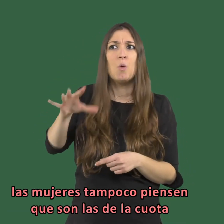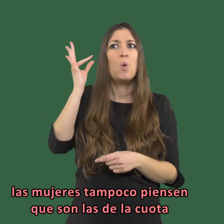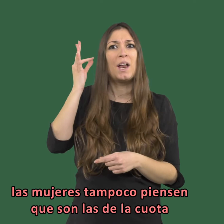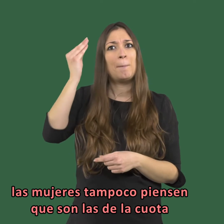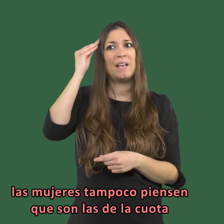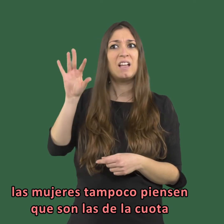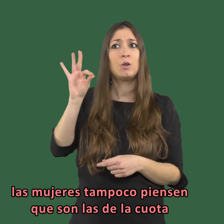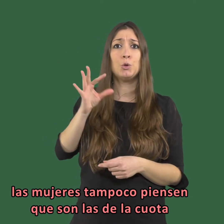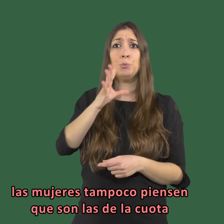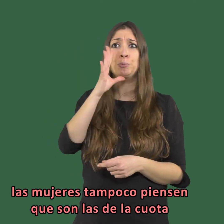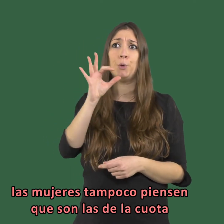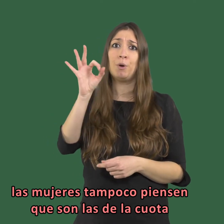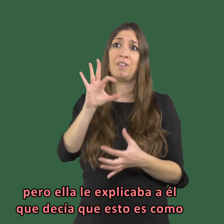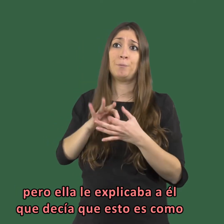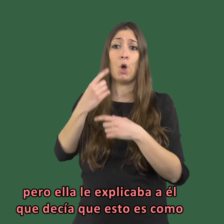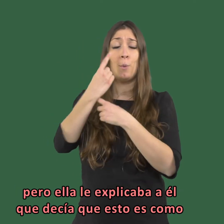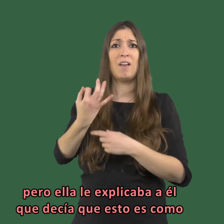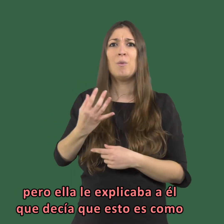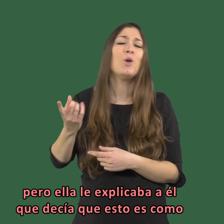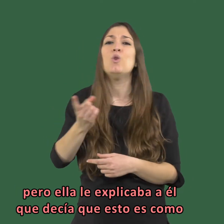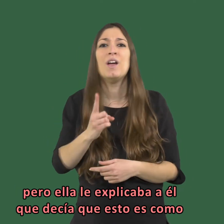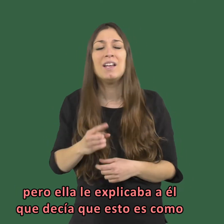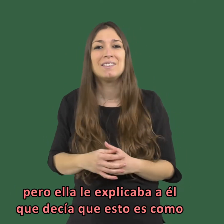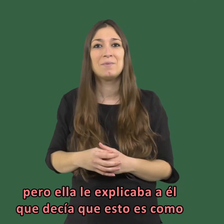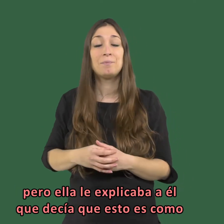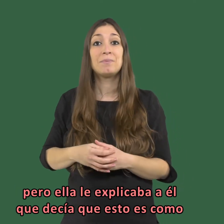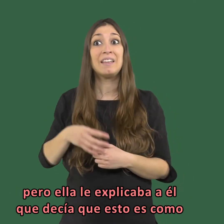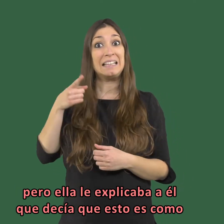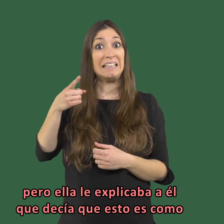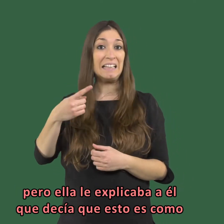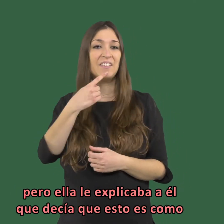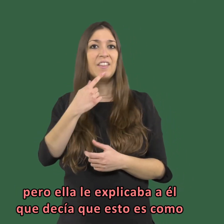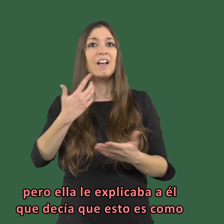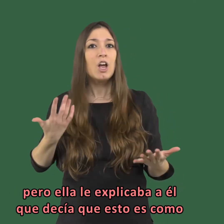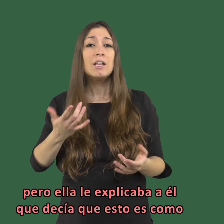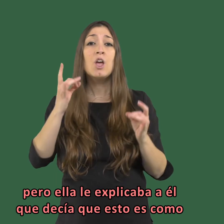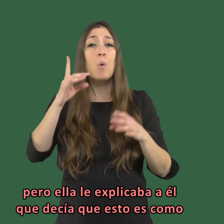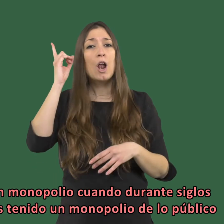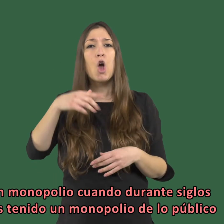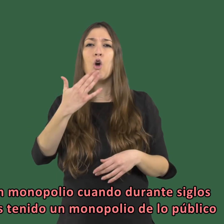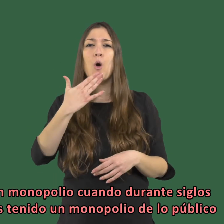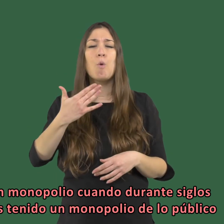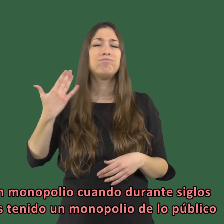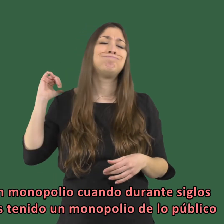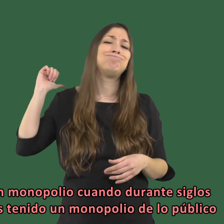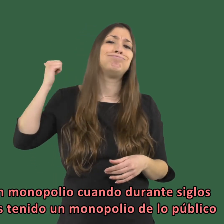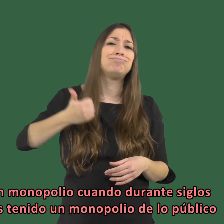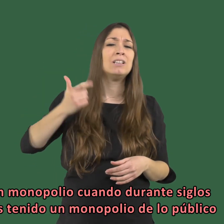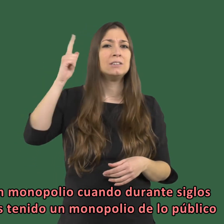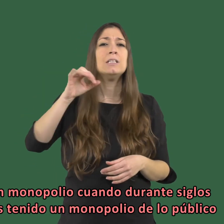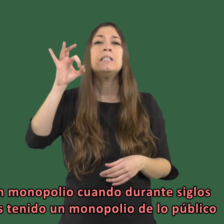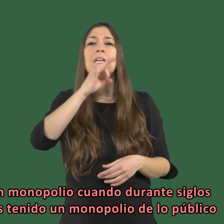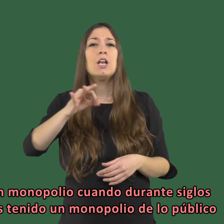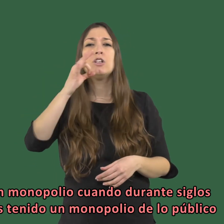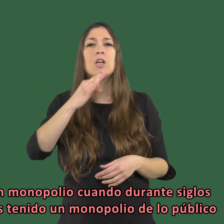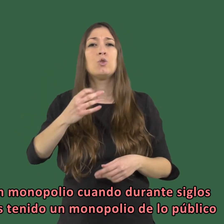tampoco piensen que son las de la cuota. Pero ella le explicaba a él que decía que esto es como un monopolio. Cuando durante siglos has